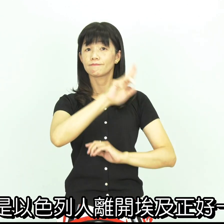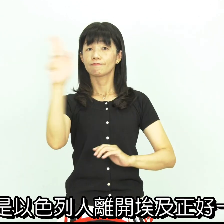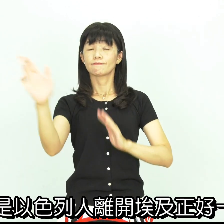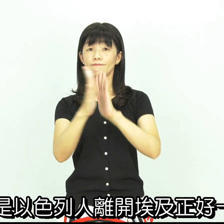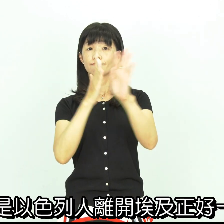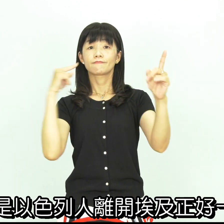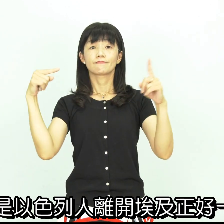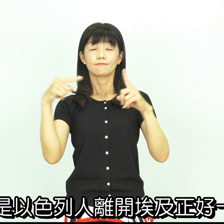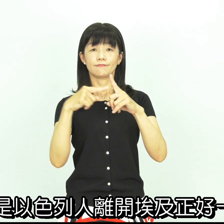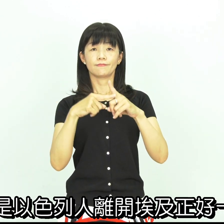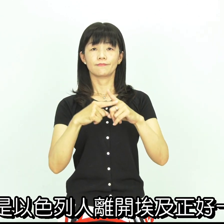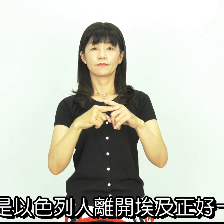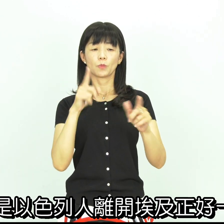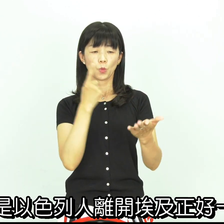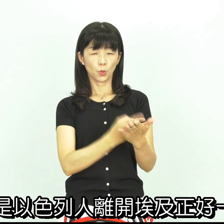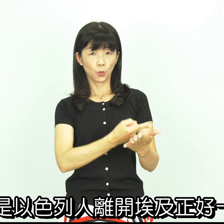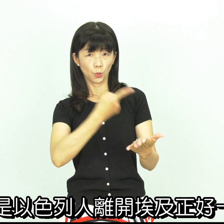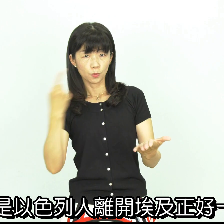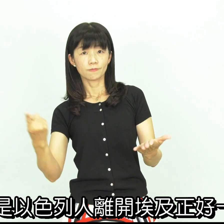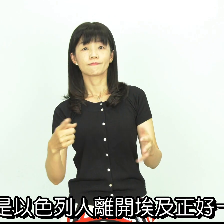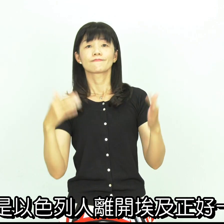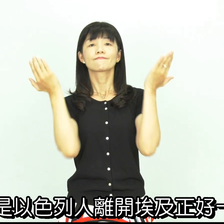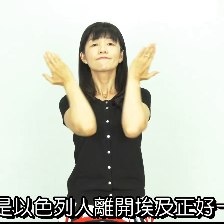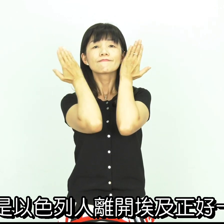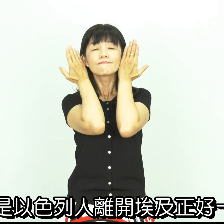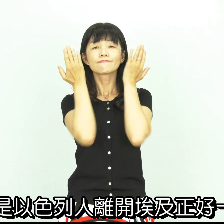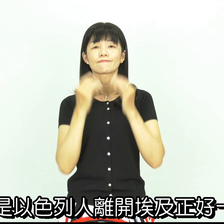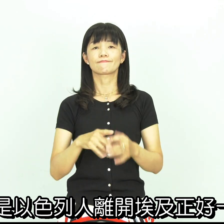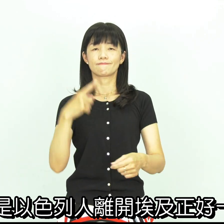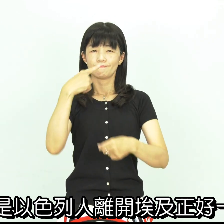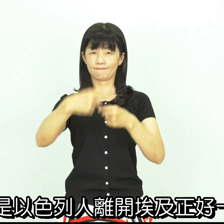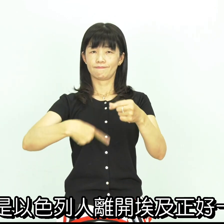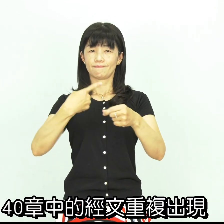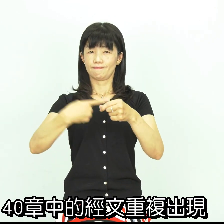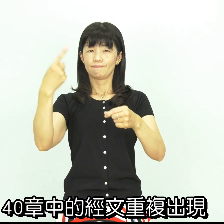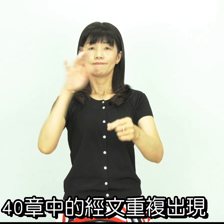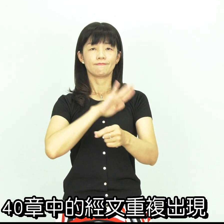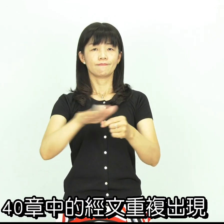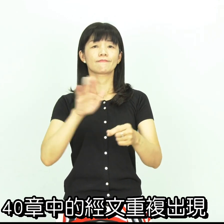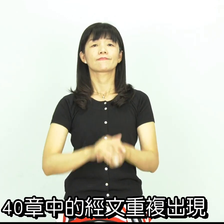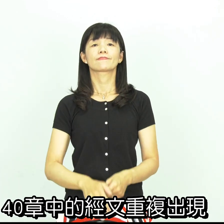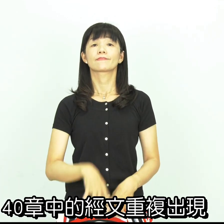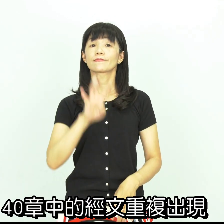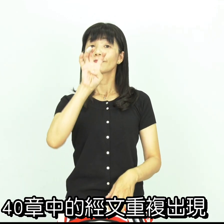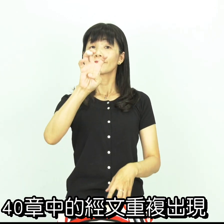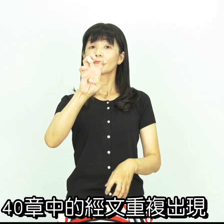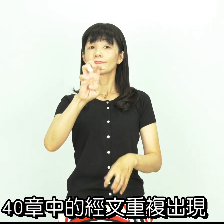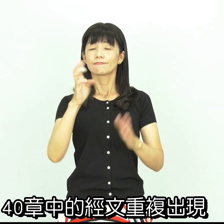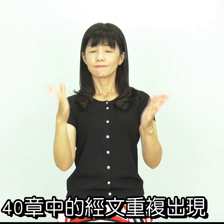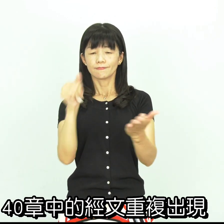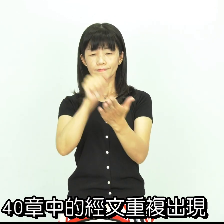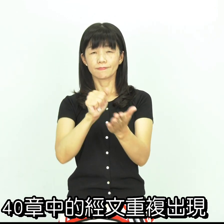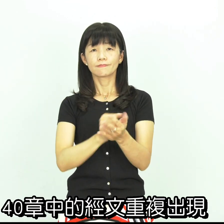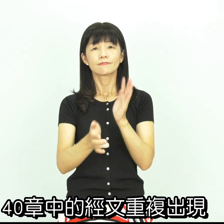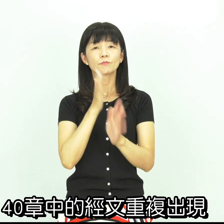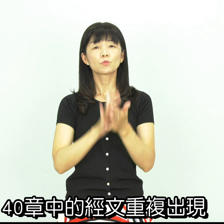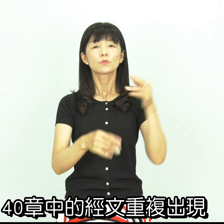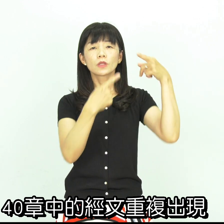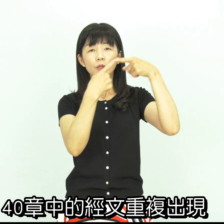人离开埃及正好一年。40章中的经文重复出现，